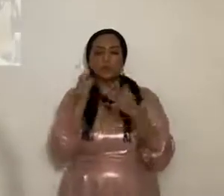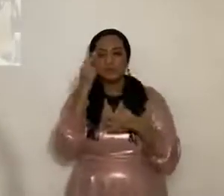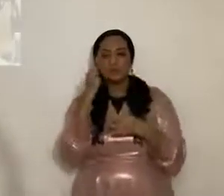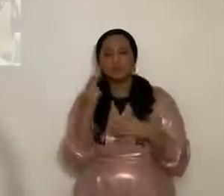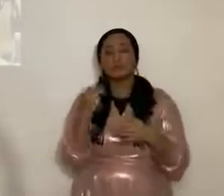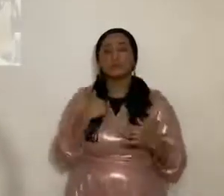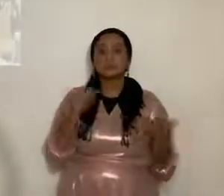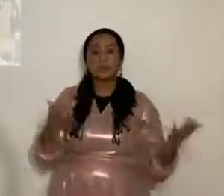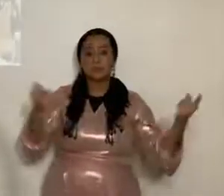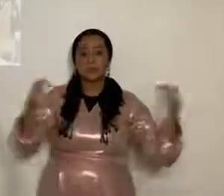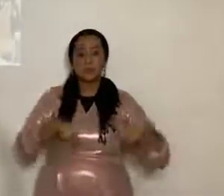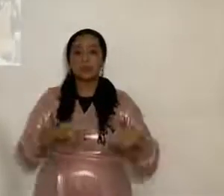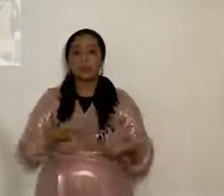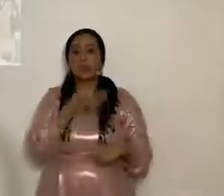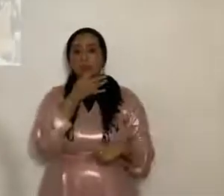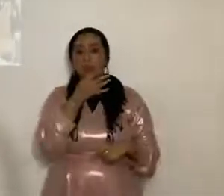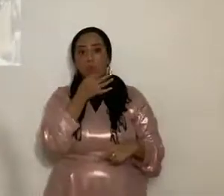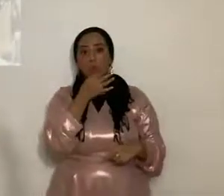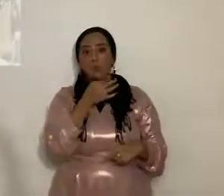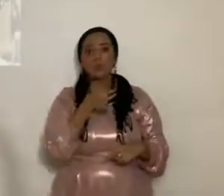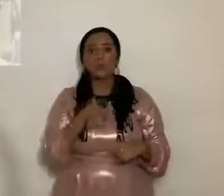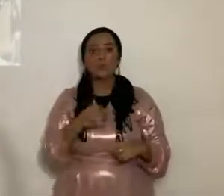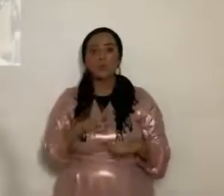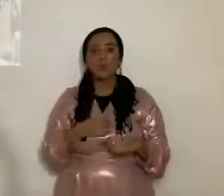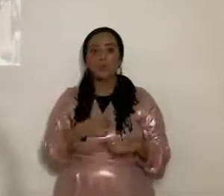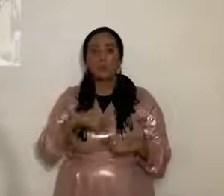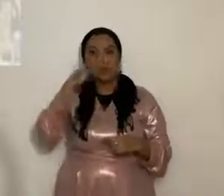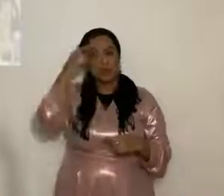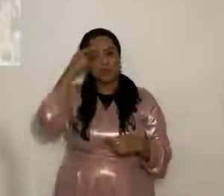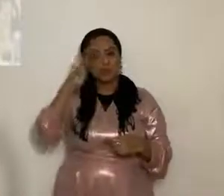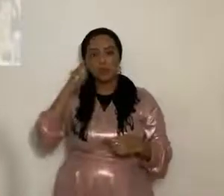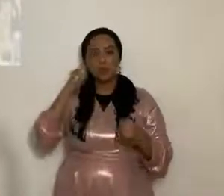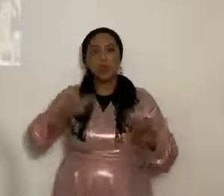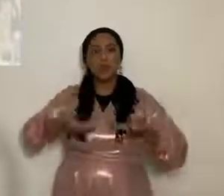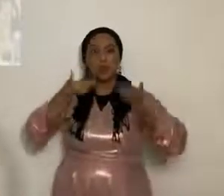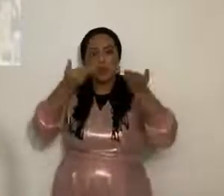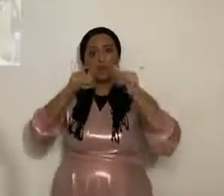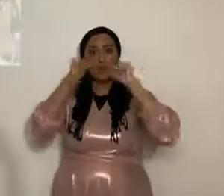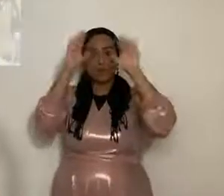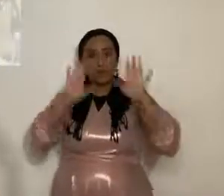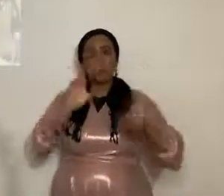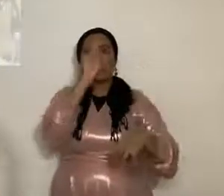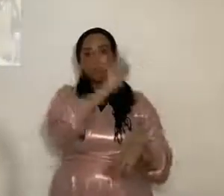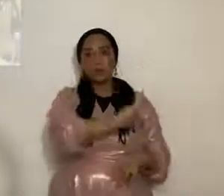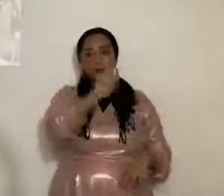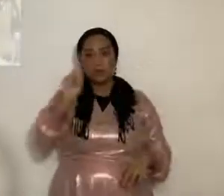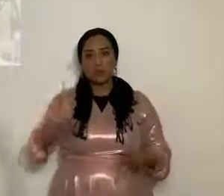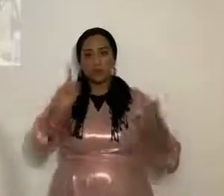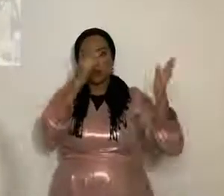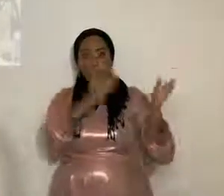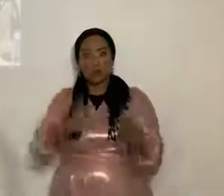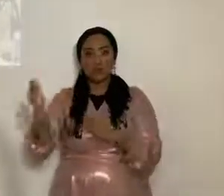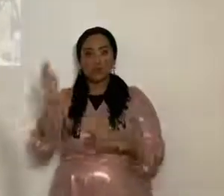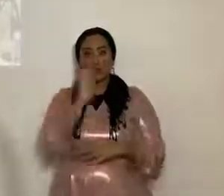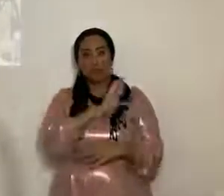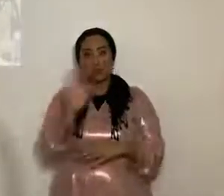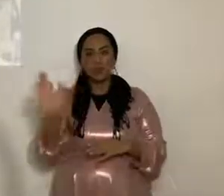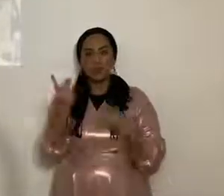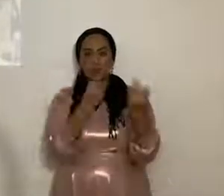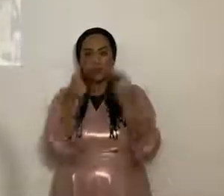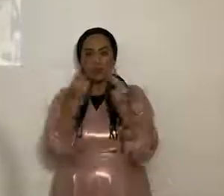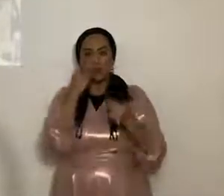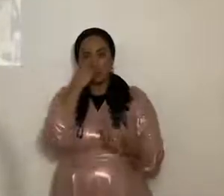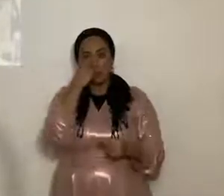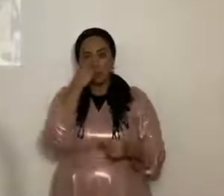He aquí yo vengo pronto y mi galardón conmigo para recompensar a cada uno según sea su obra.